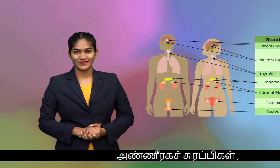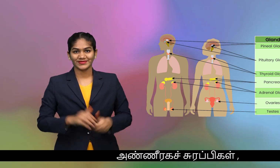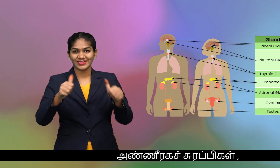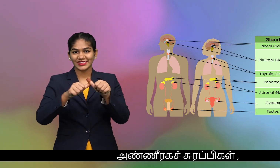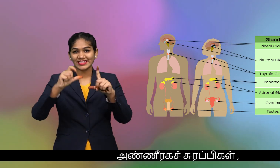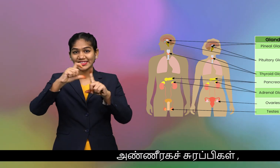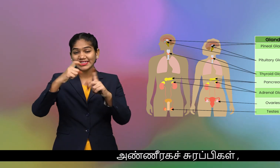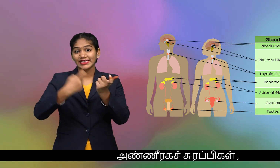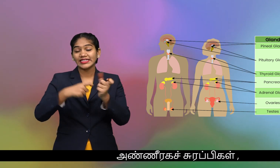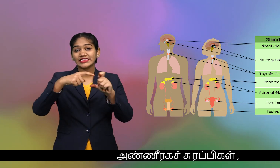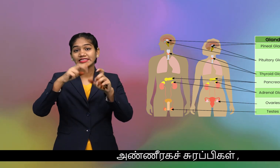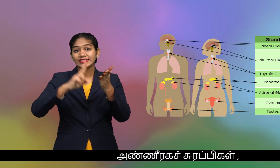அண்ணீரக சுரப்பிகள்,